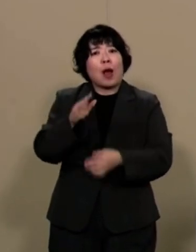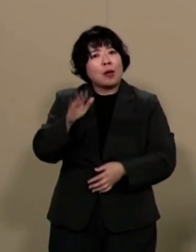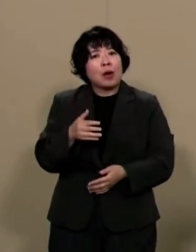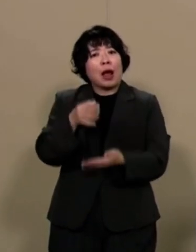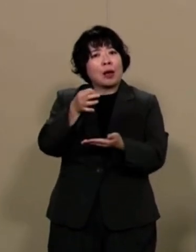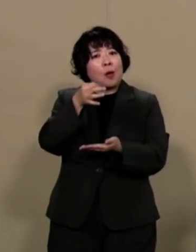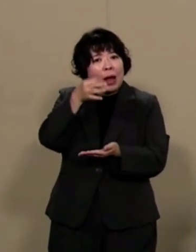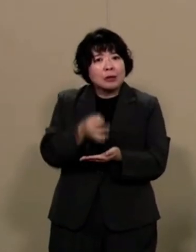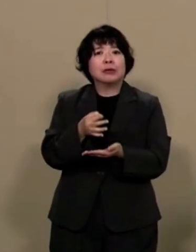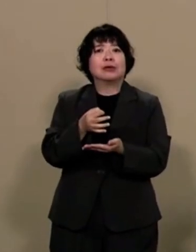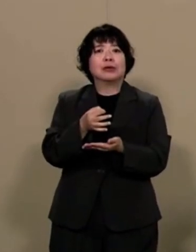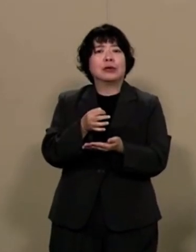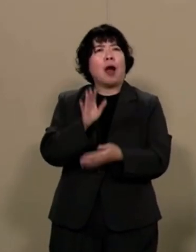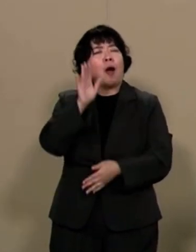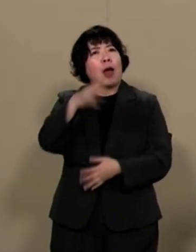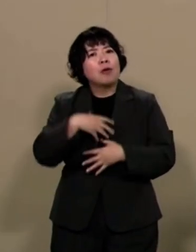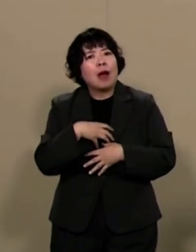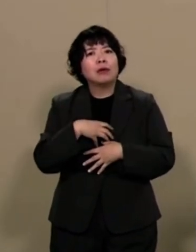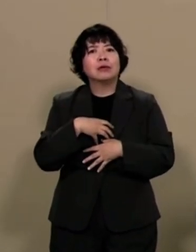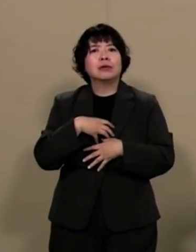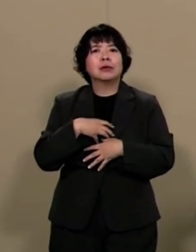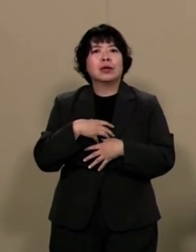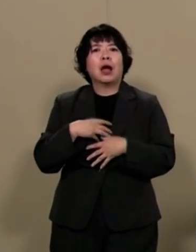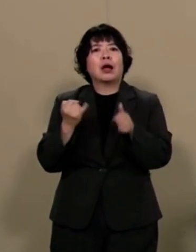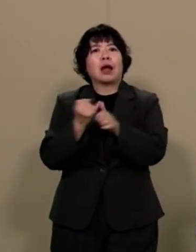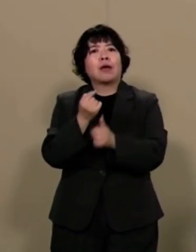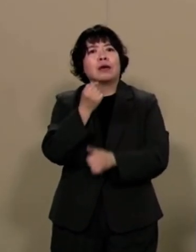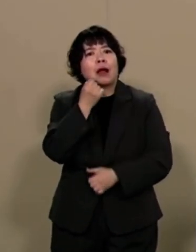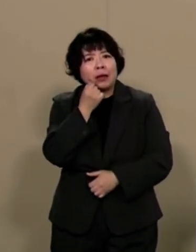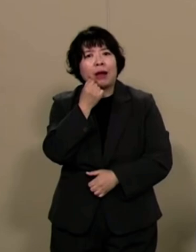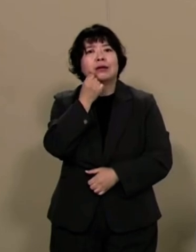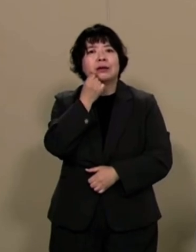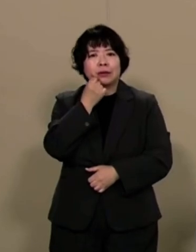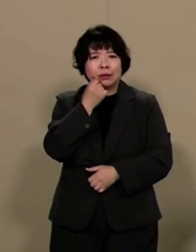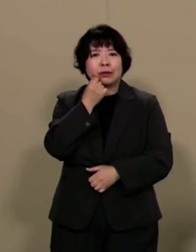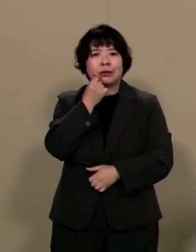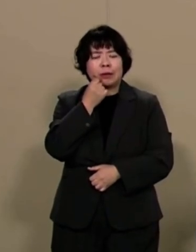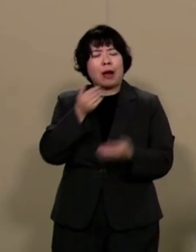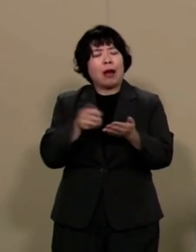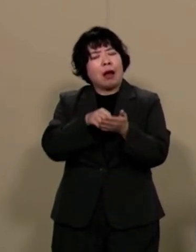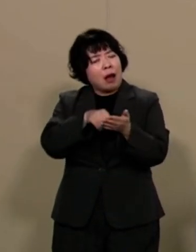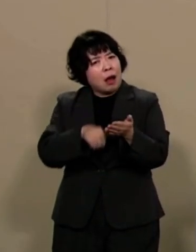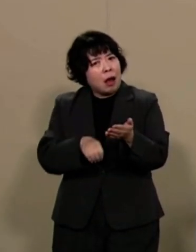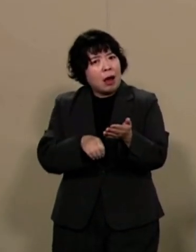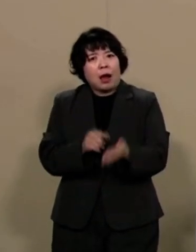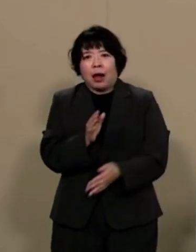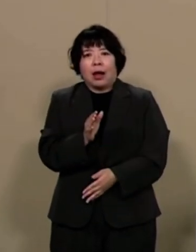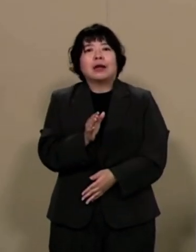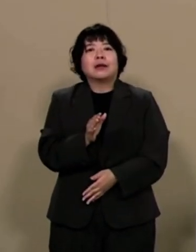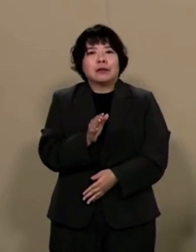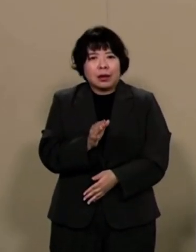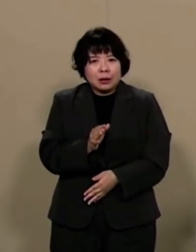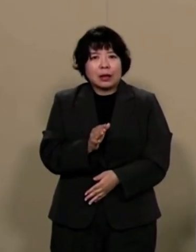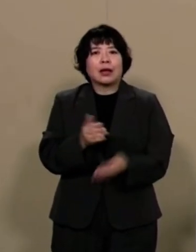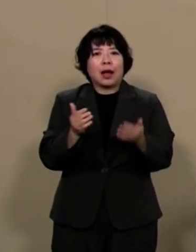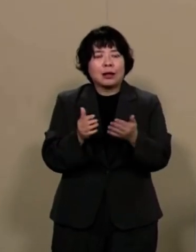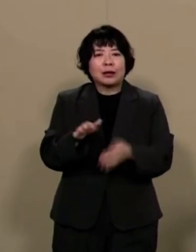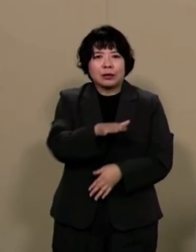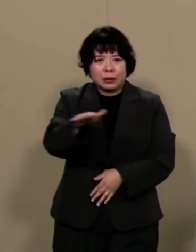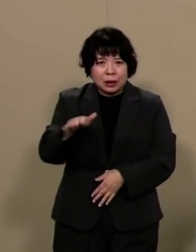給料が安い将来が不安で結婚もできないという理由で離職することがないように従事する